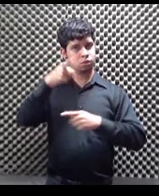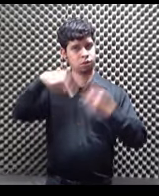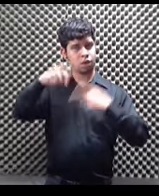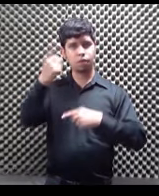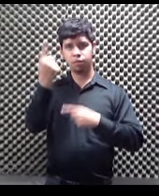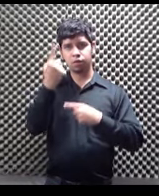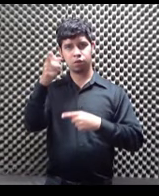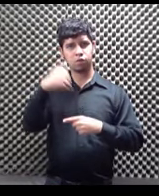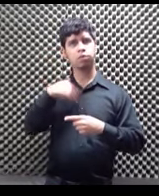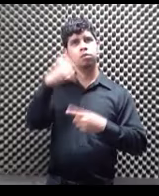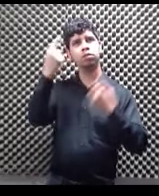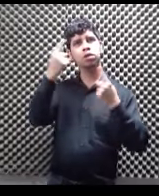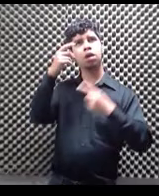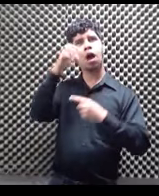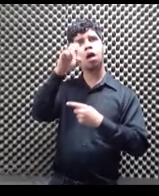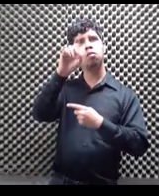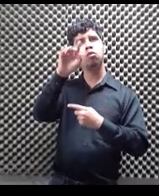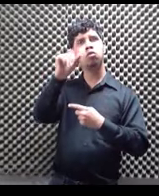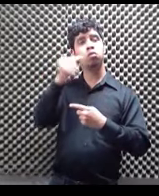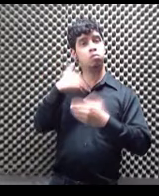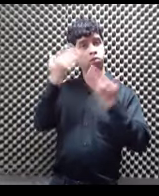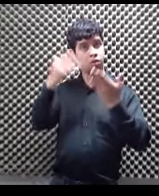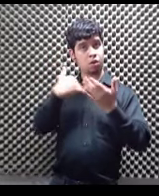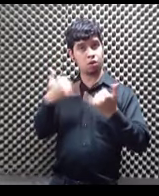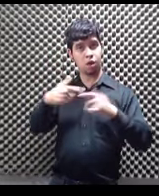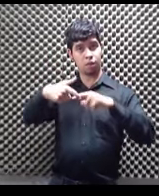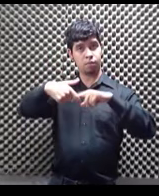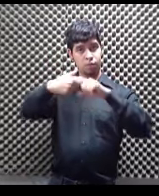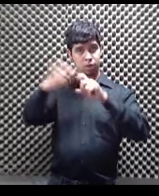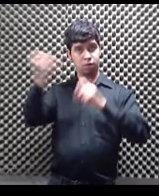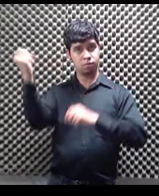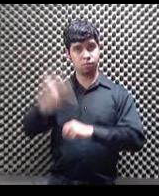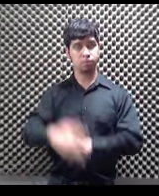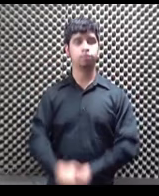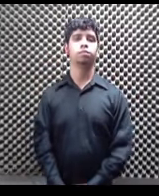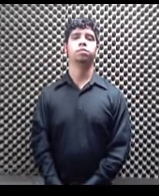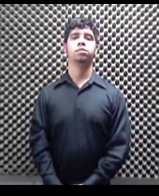tú crees, Mundo? Yo no sé. ¿Sí? Pausa. No sabes. Pausa y regresamos.